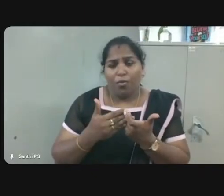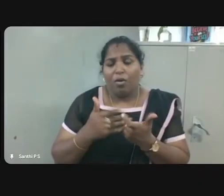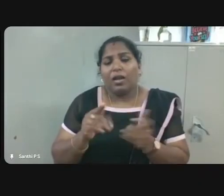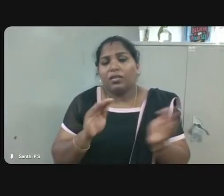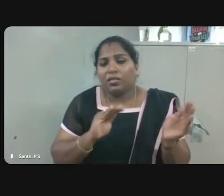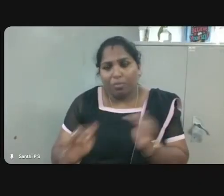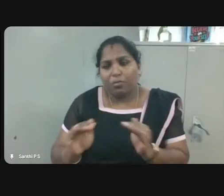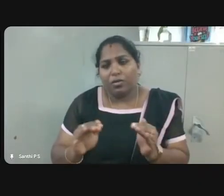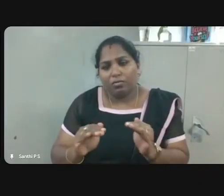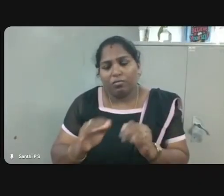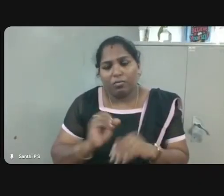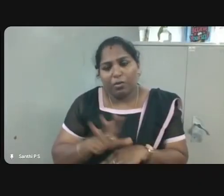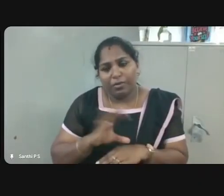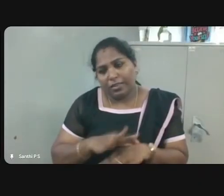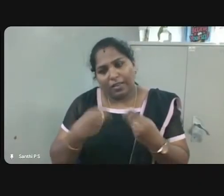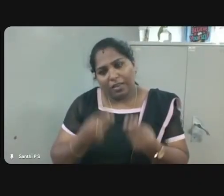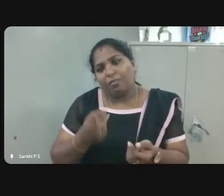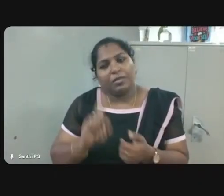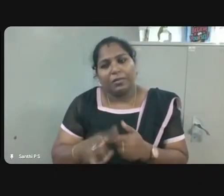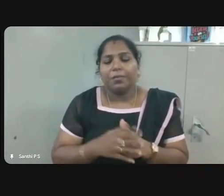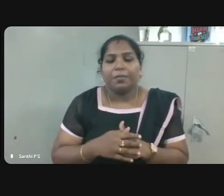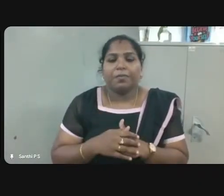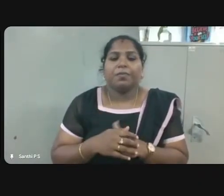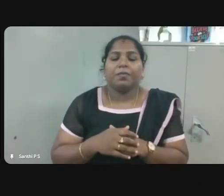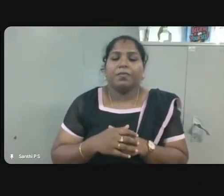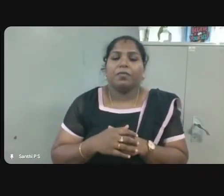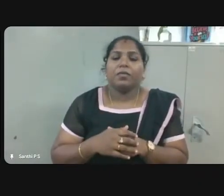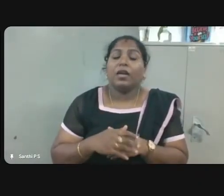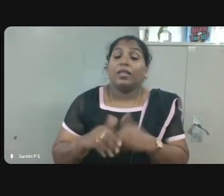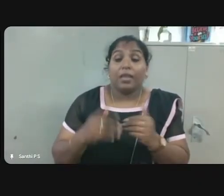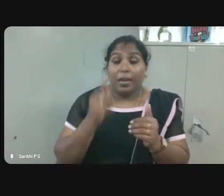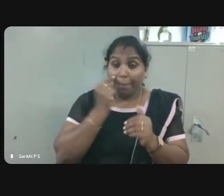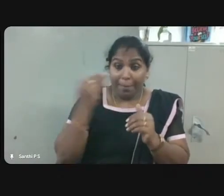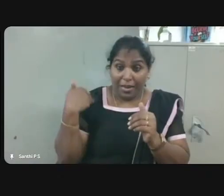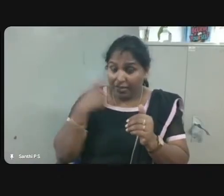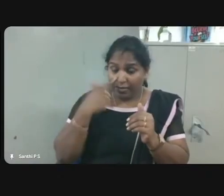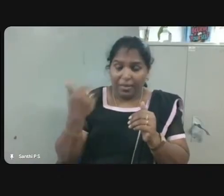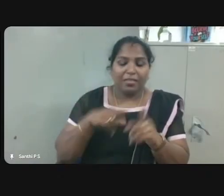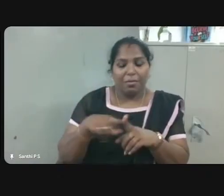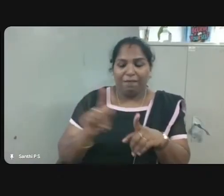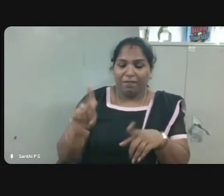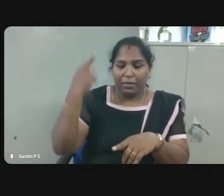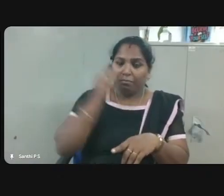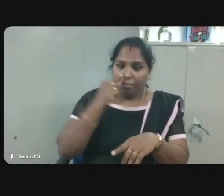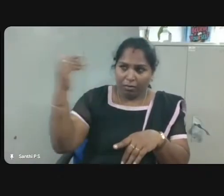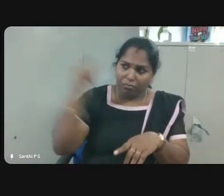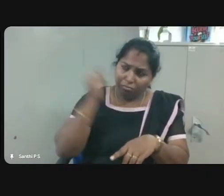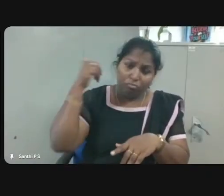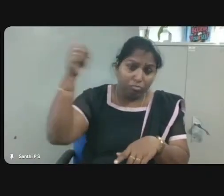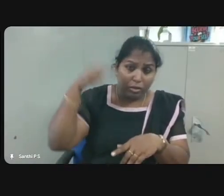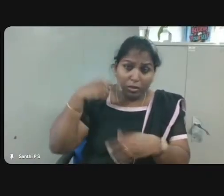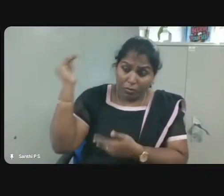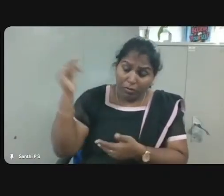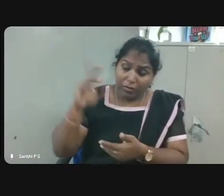ചെയ്ത് സഹായിച്ചു കൊടുക്കും. ഇതിന് പുറമെ കൂടെയുള്ള സഹോദരങ്ങൾ, കാരണം ഇത് മൂത്ത കുട്ടി കാണും, ഇളയ കുട്ടി കാണും, അവരാണ് ഈ